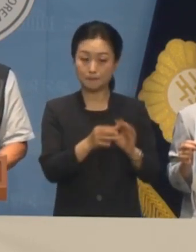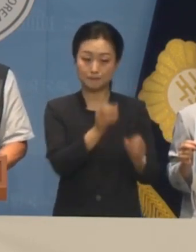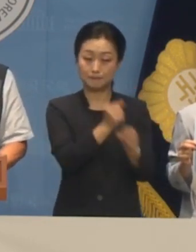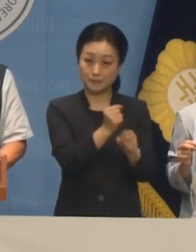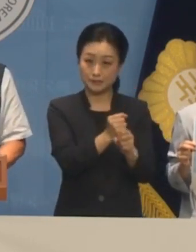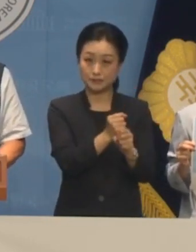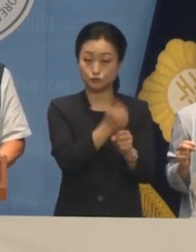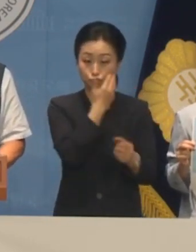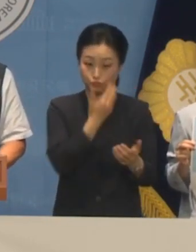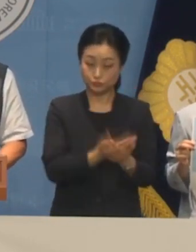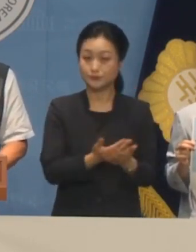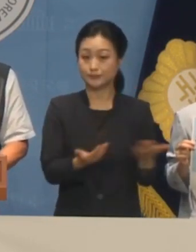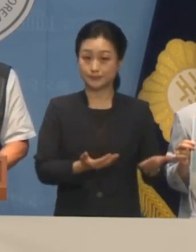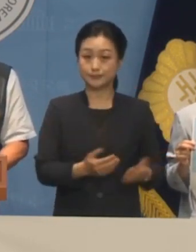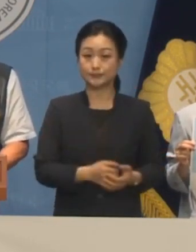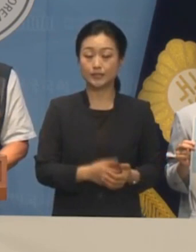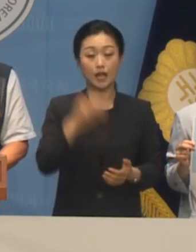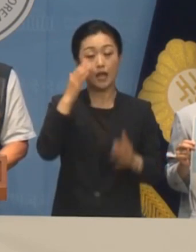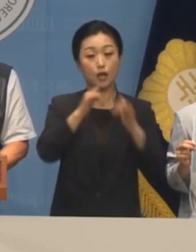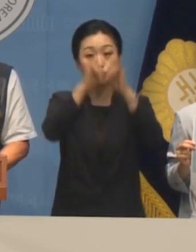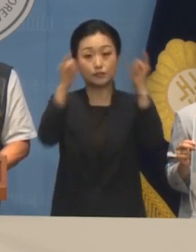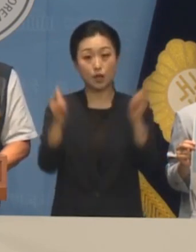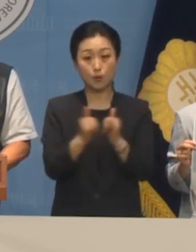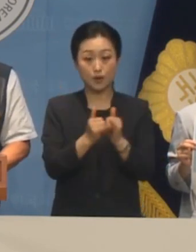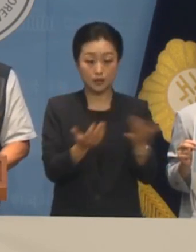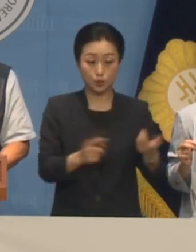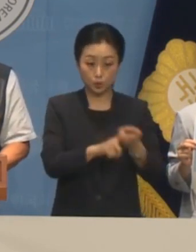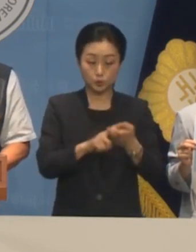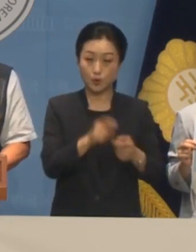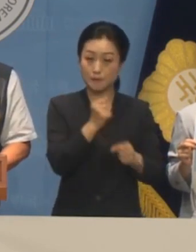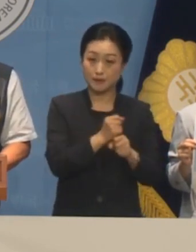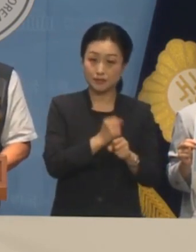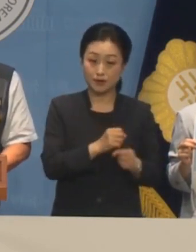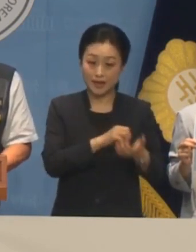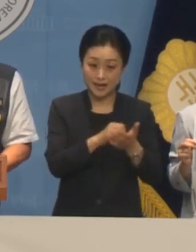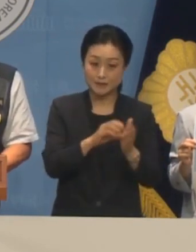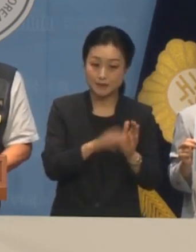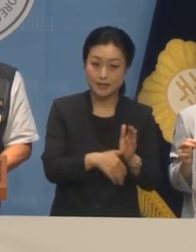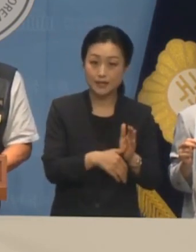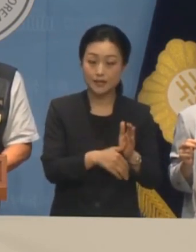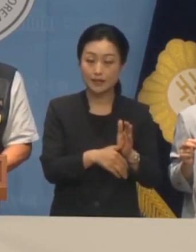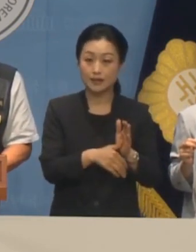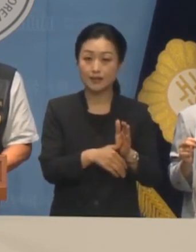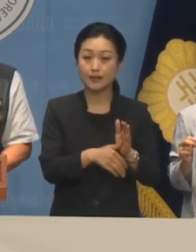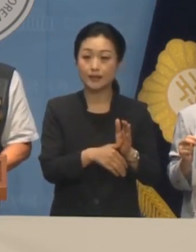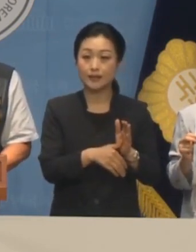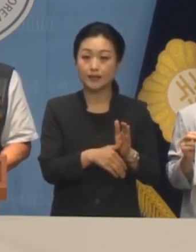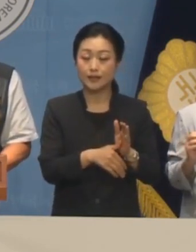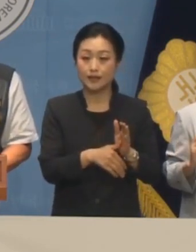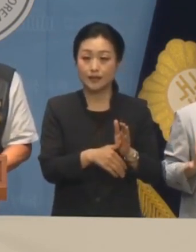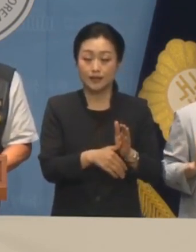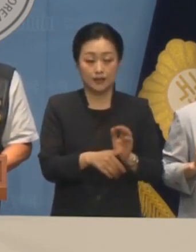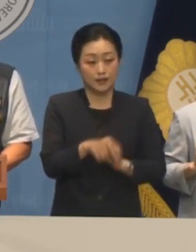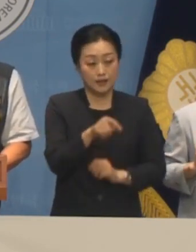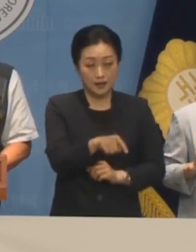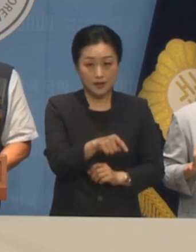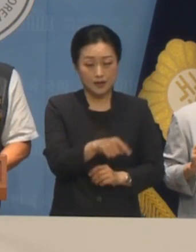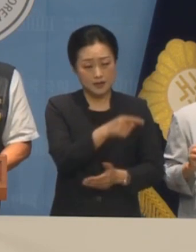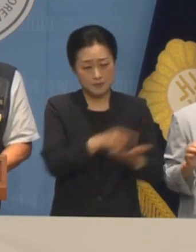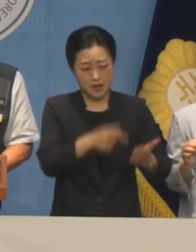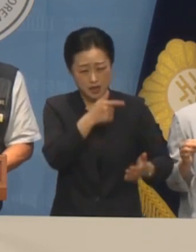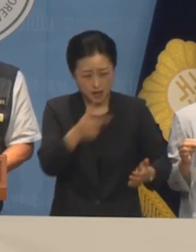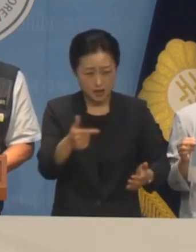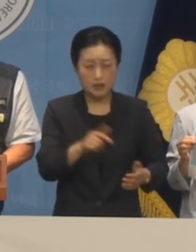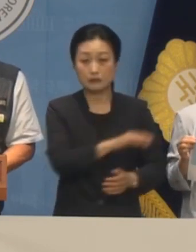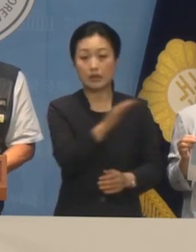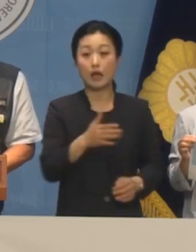성하 대한민국 사회에서는 노조를 만들거나 가입하려면 실제 신세 망칠 각오까지 해야 합니다